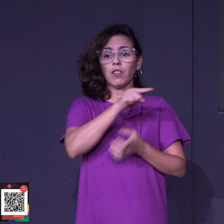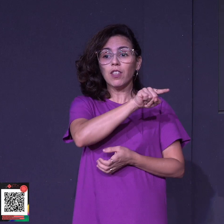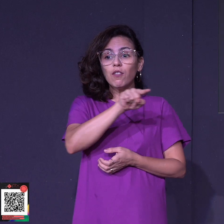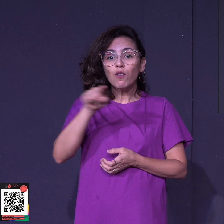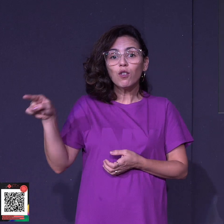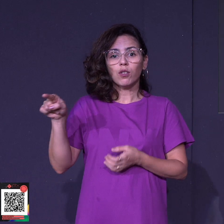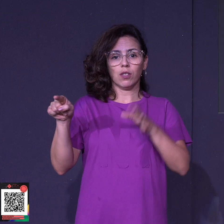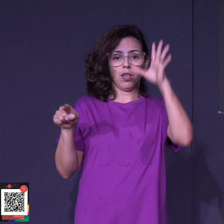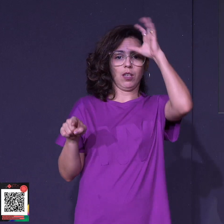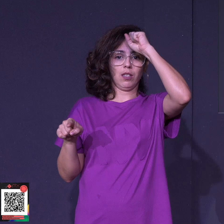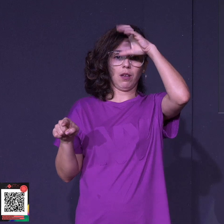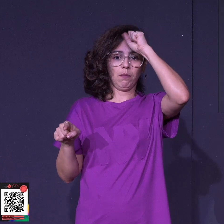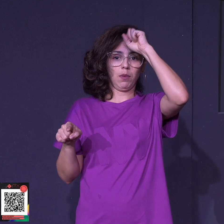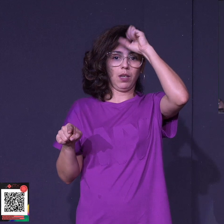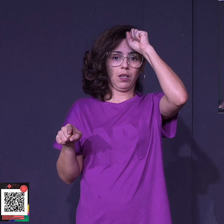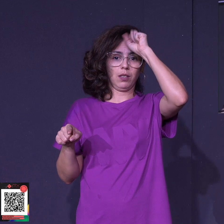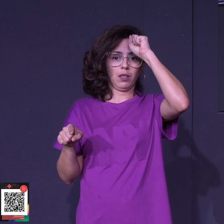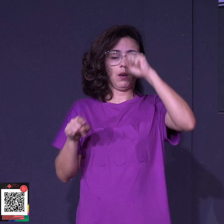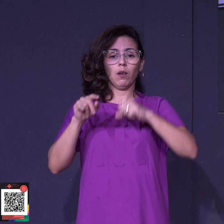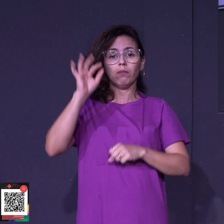coisas que a gente só ora.